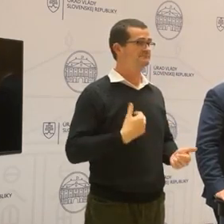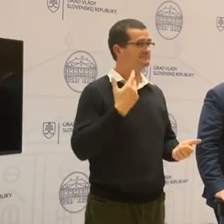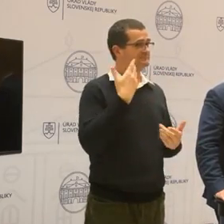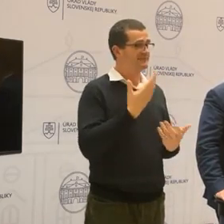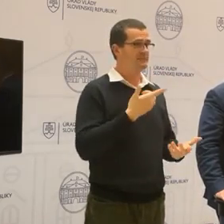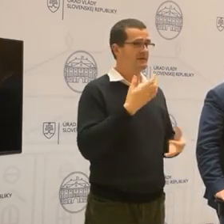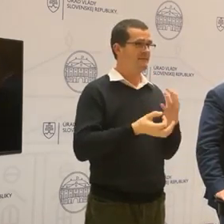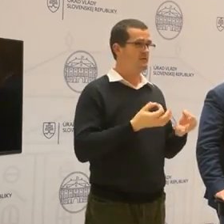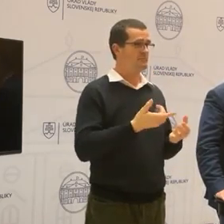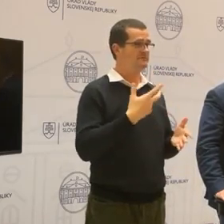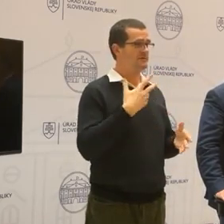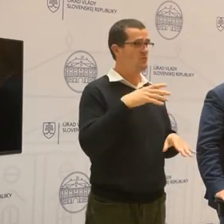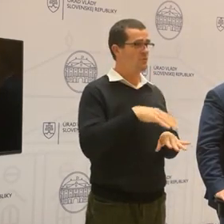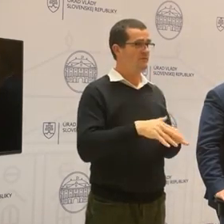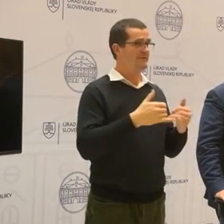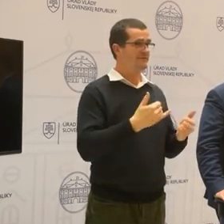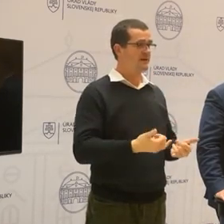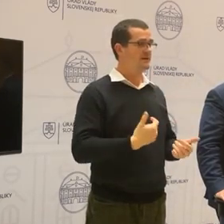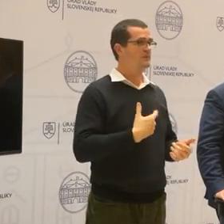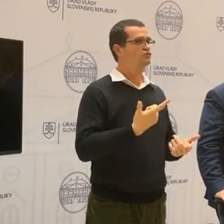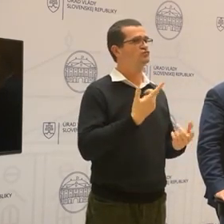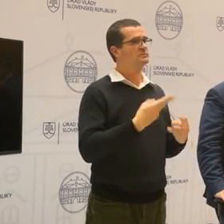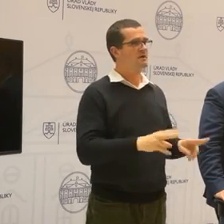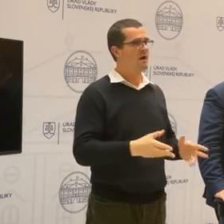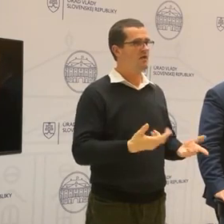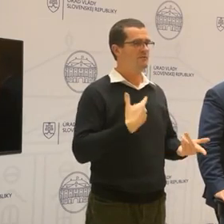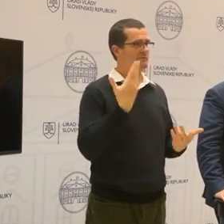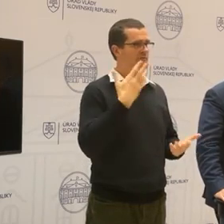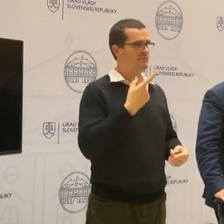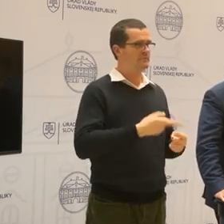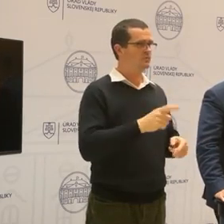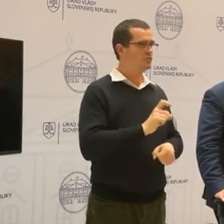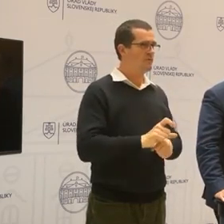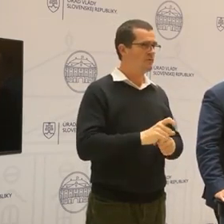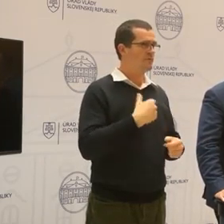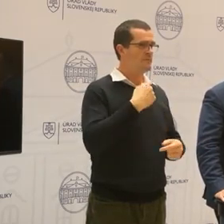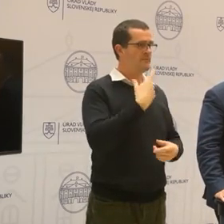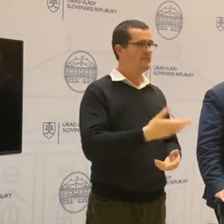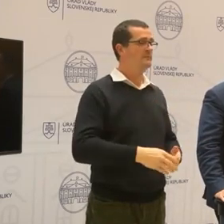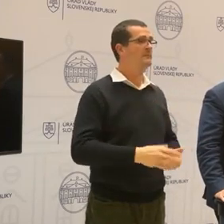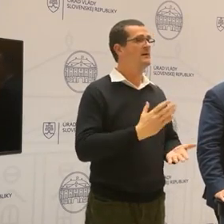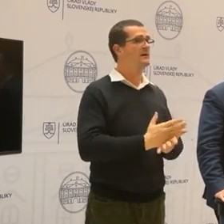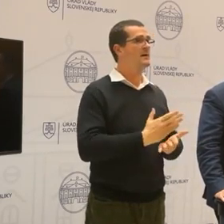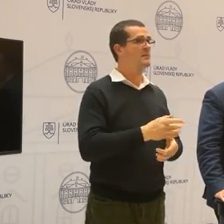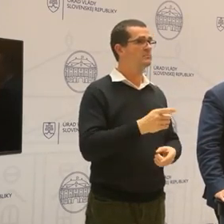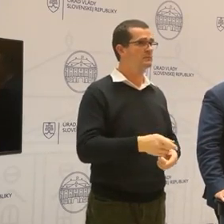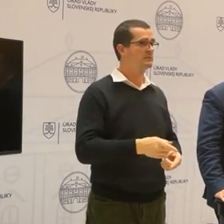Neviem si tie informácie overiť teraz v zmysle, že za akých to bolo okolností, nepoznám dôvody, čiže neviem sa k tomu vyjadriť.